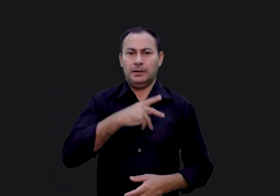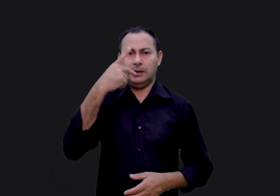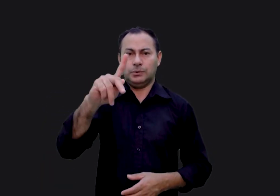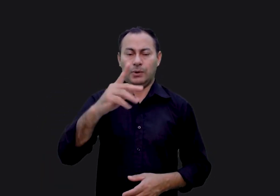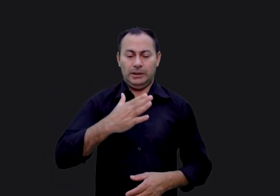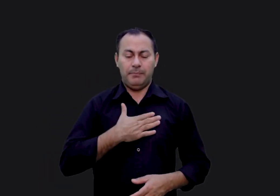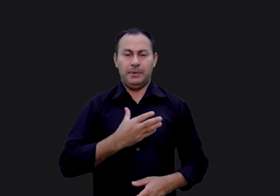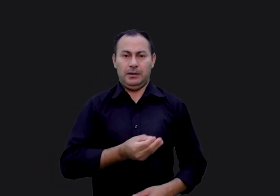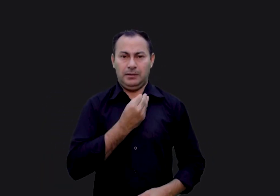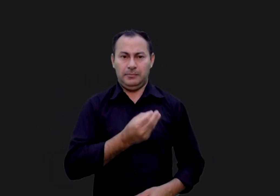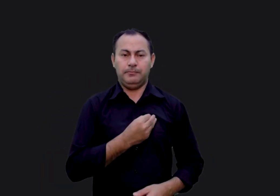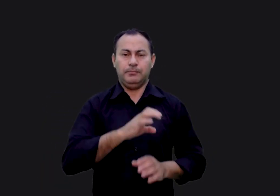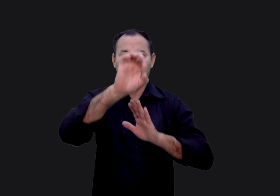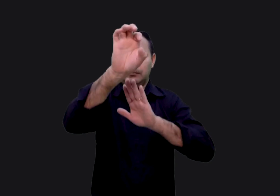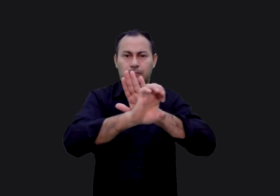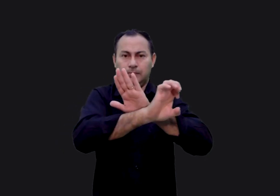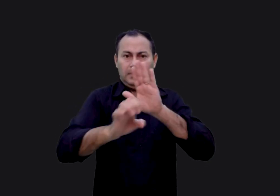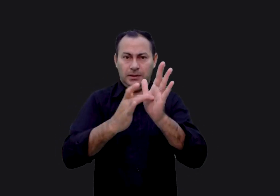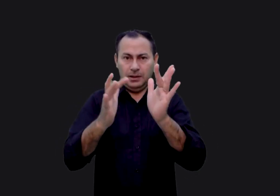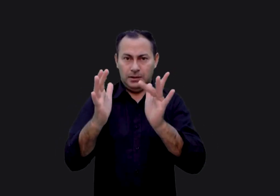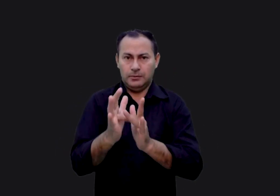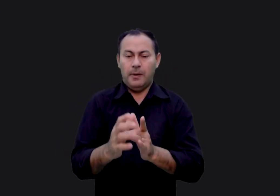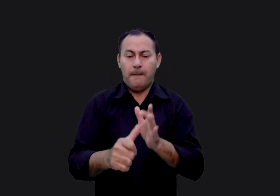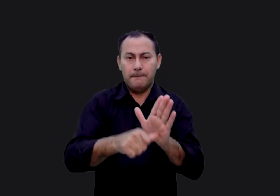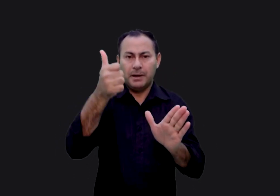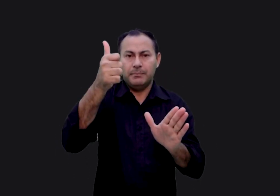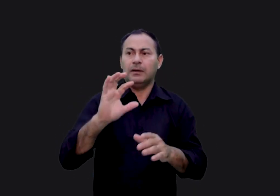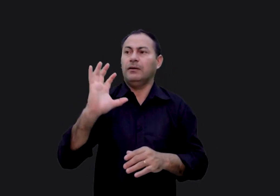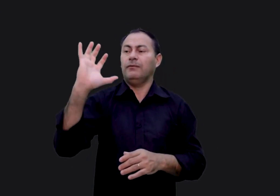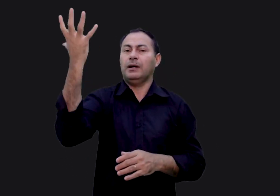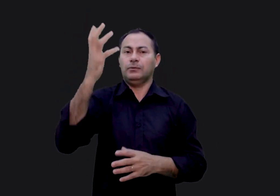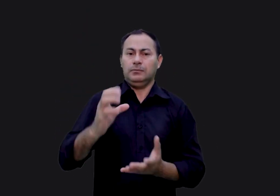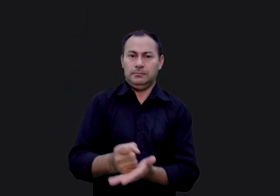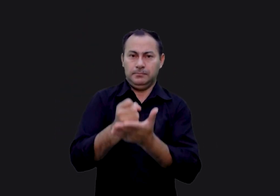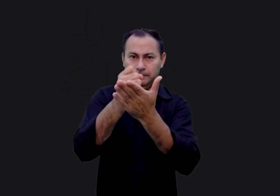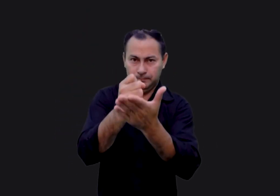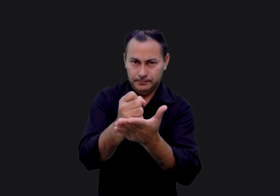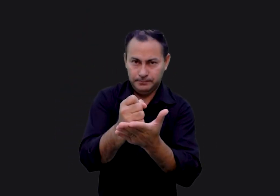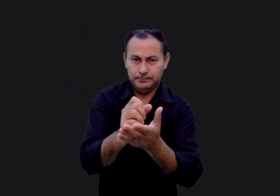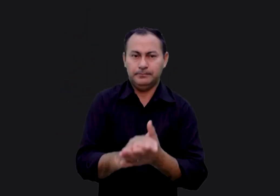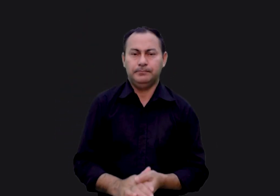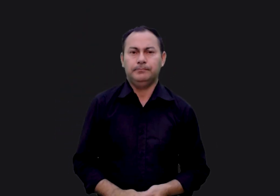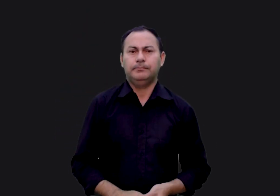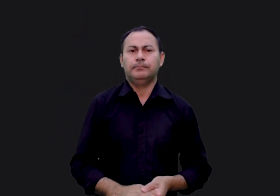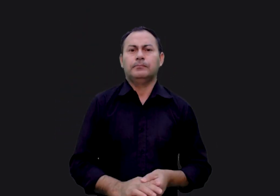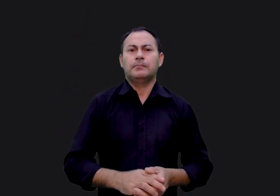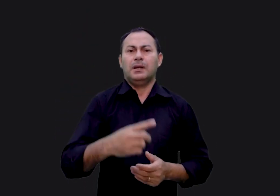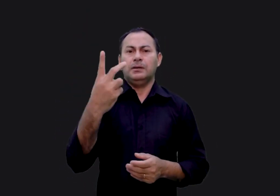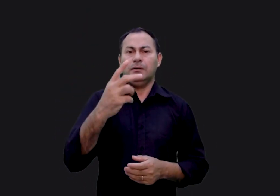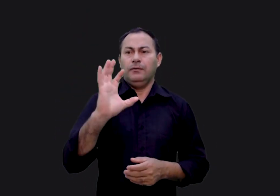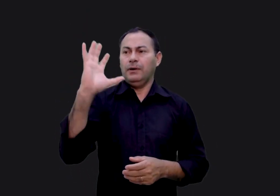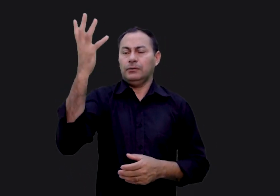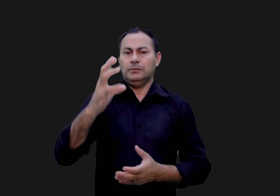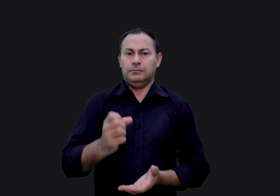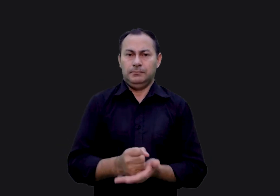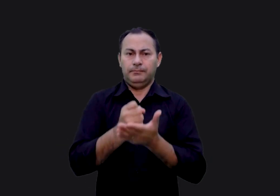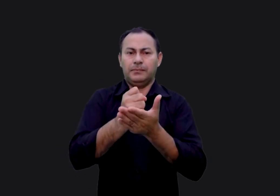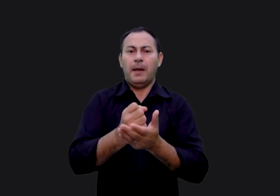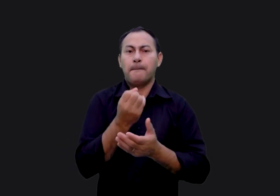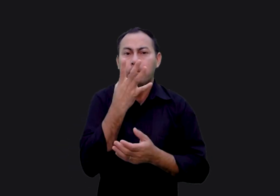da sua e da minha vida. O Evangelho de Jesus Cristo é o primeiro fator da salvação. O segundo fator da salvação são as